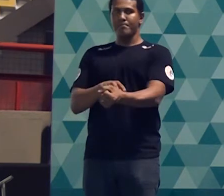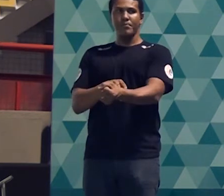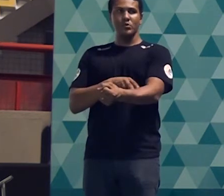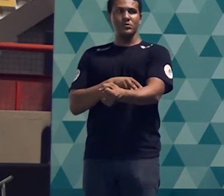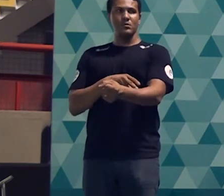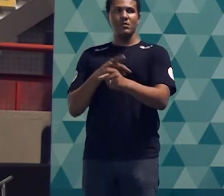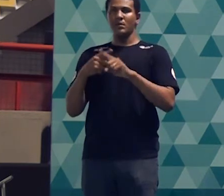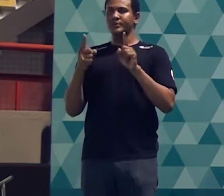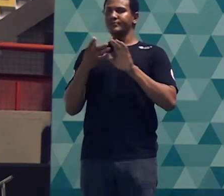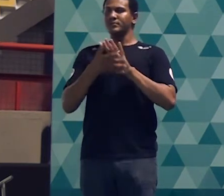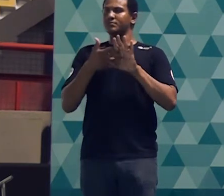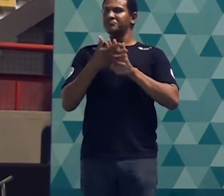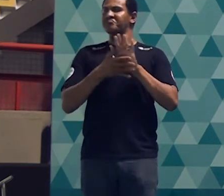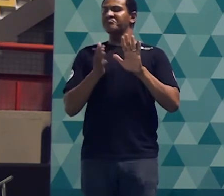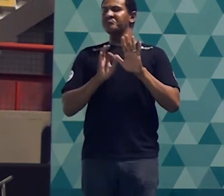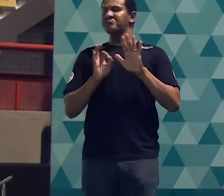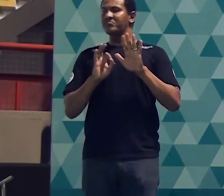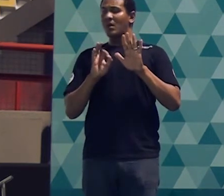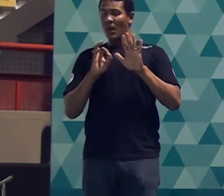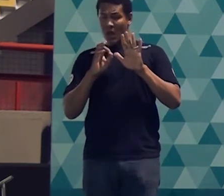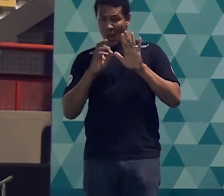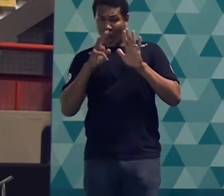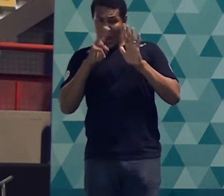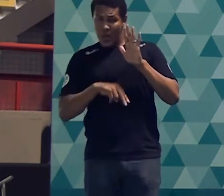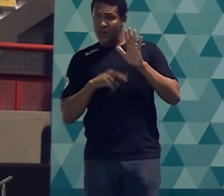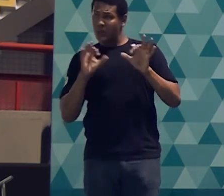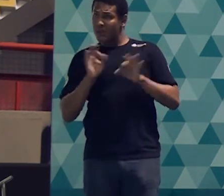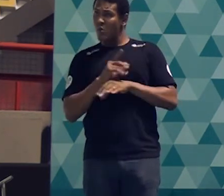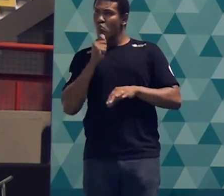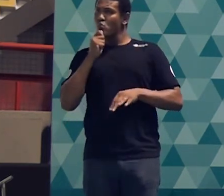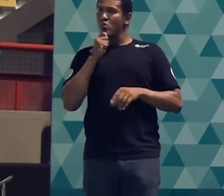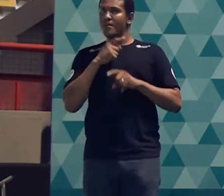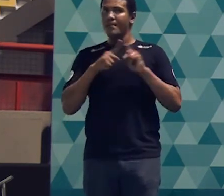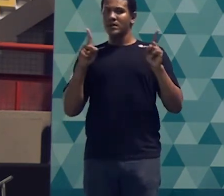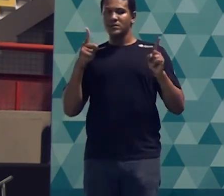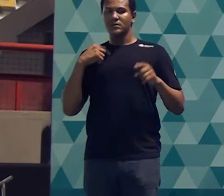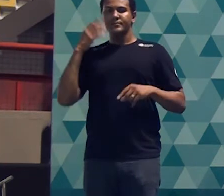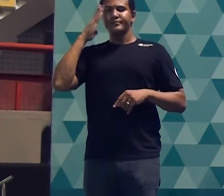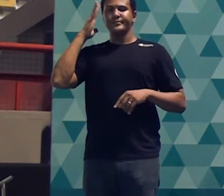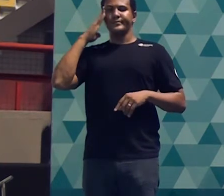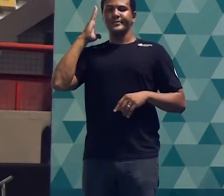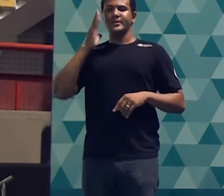o texto, mas eu já tenho a resposta. Eu vou ter que fazer o quê? Eu vou ter que fazer uma